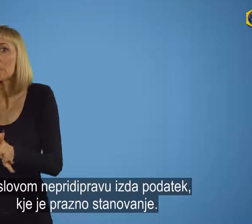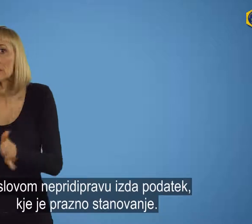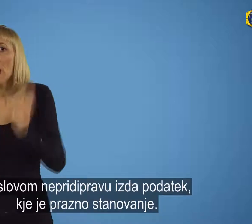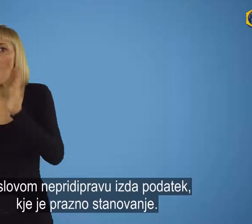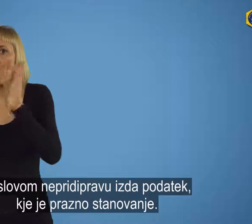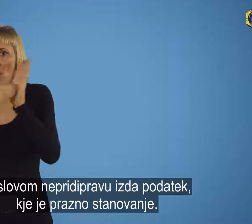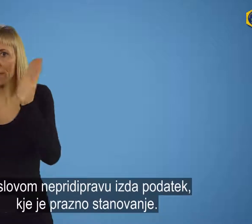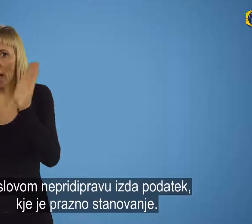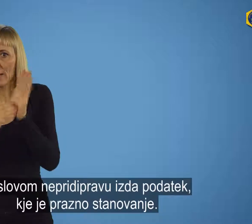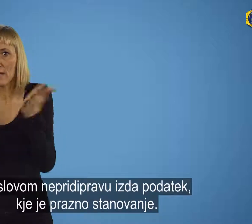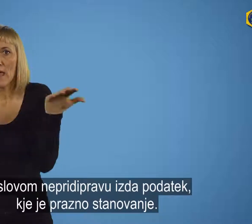je prazno stanovanje.